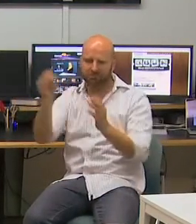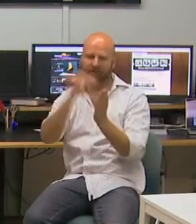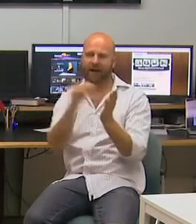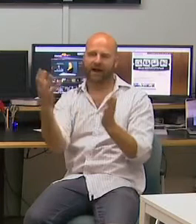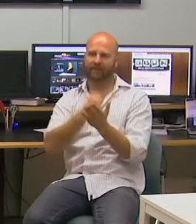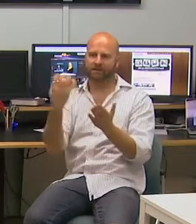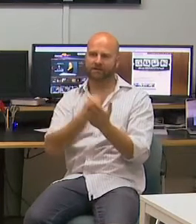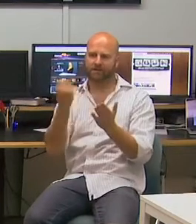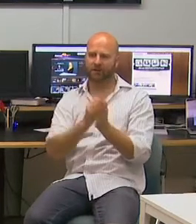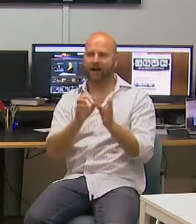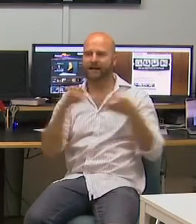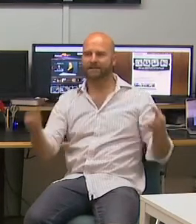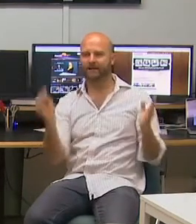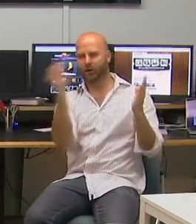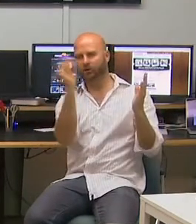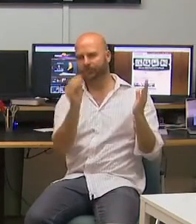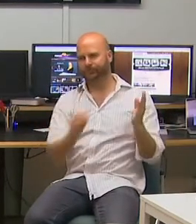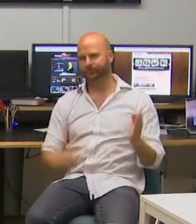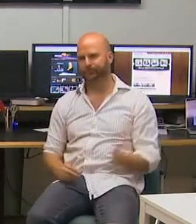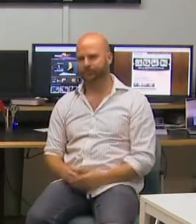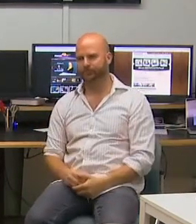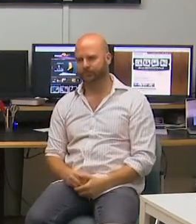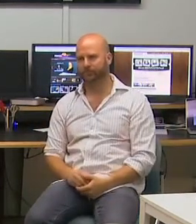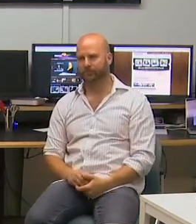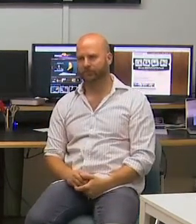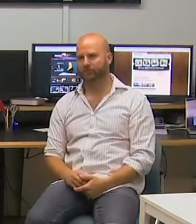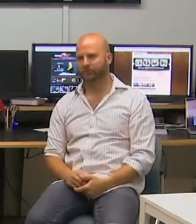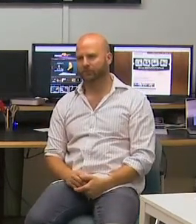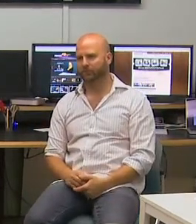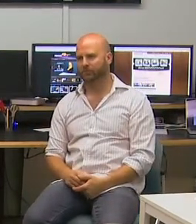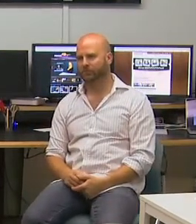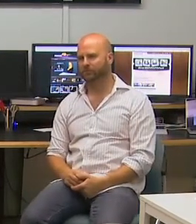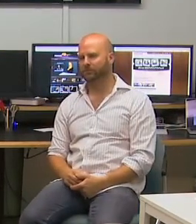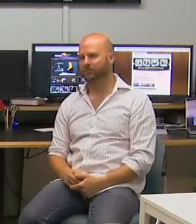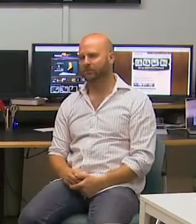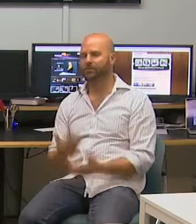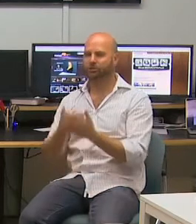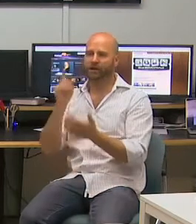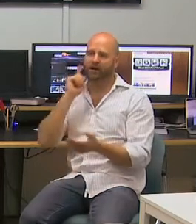Aber also das müsste man doch auch an der Hochschule, wird in einem Lexikon das dann auch erfasst.